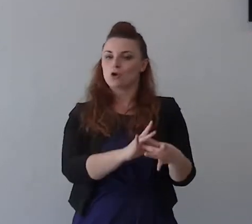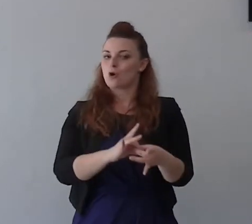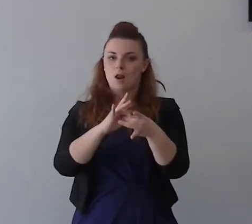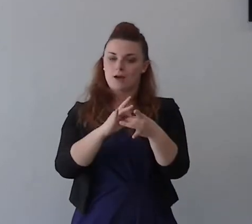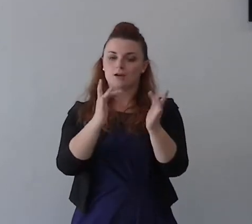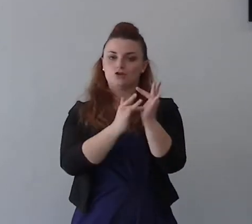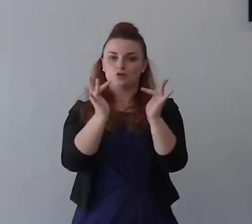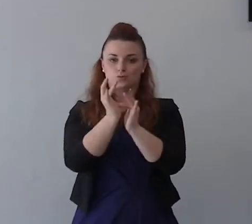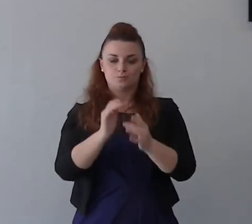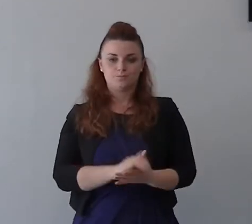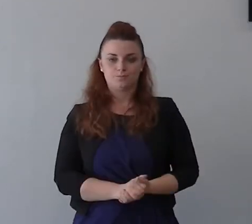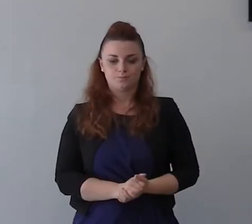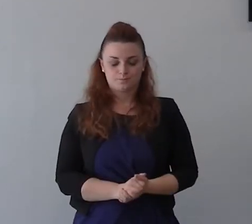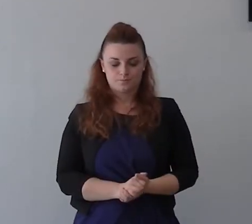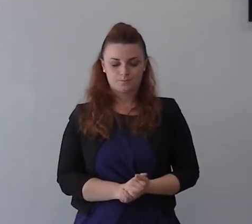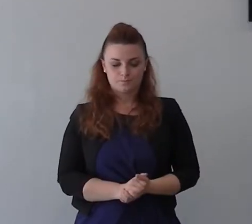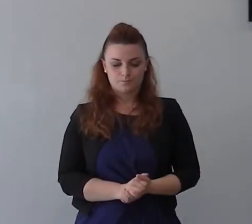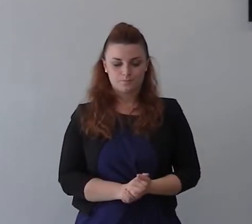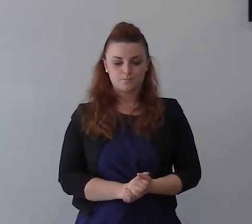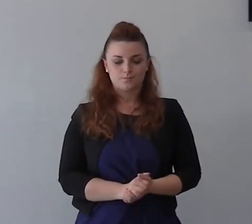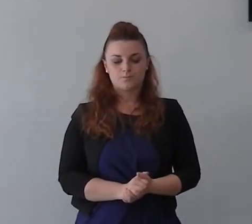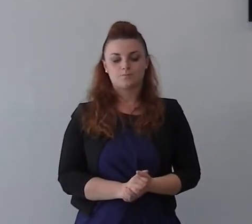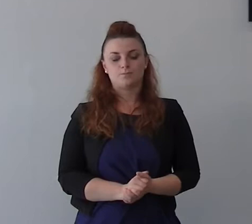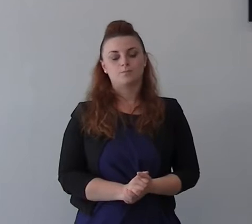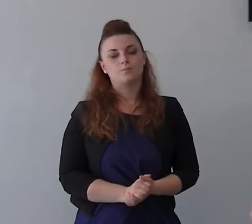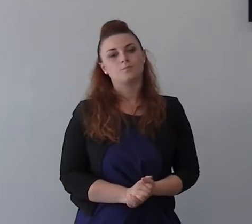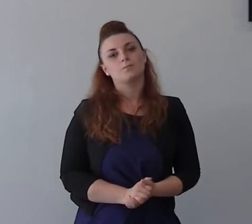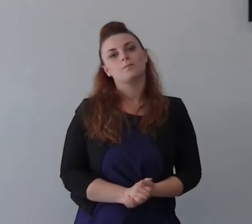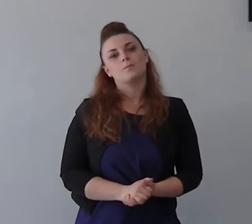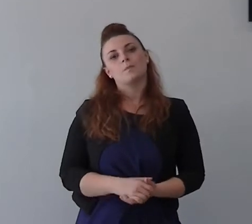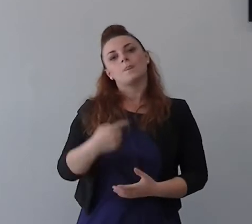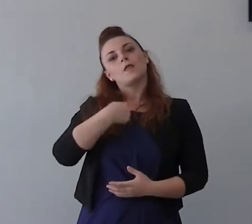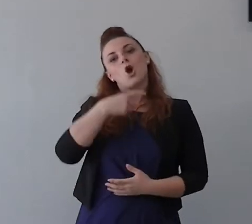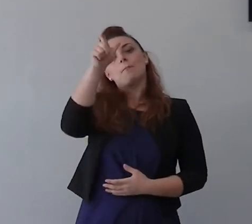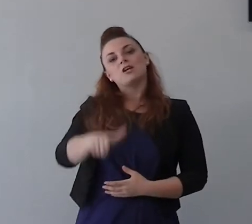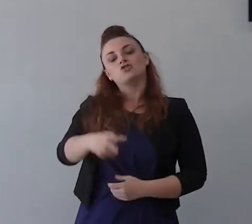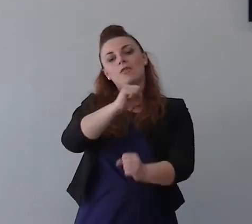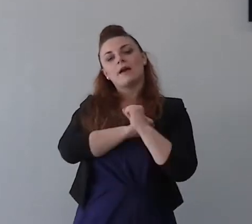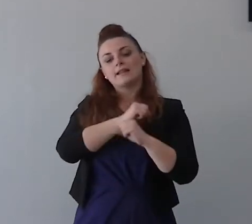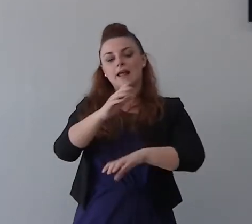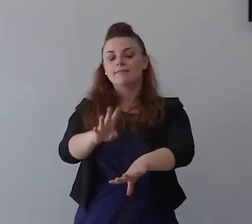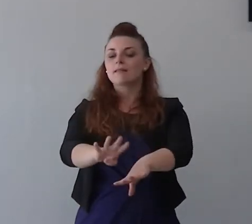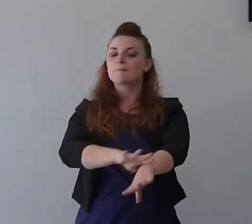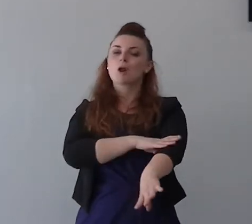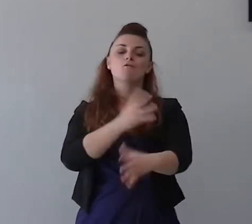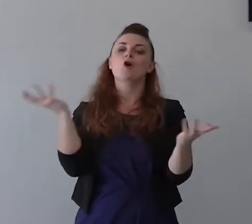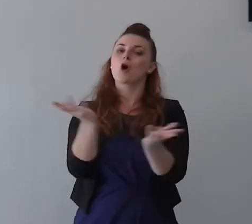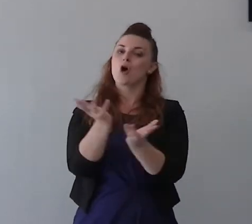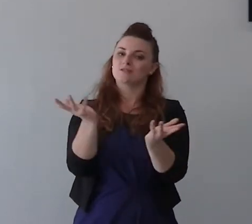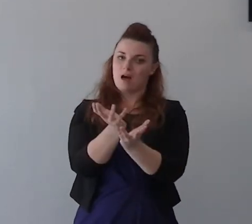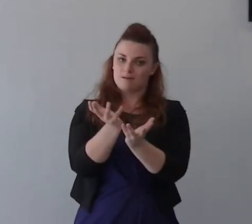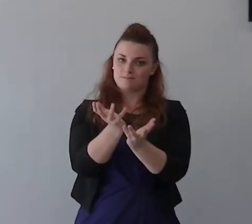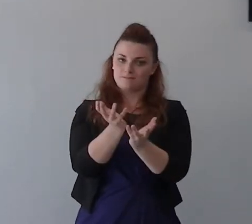Cosa provo quando dico agli altri che sono una persona credente? Anche qui c'è un